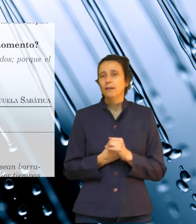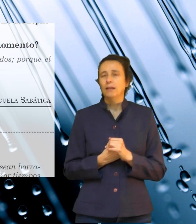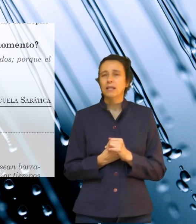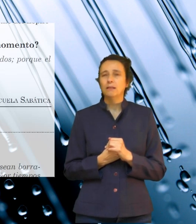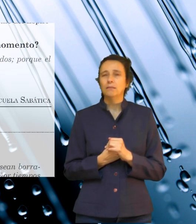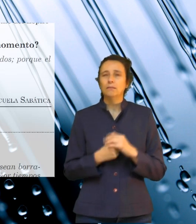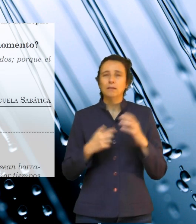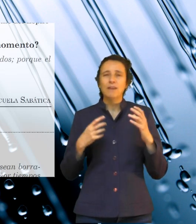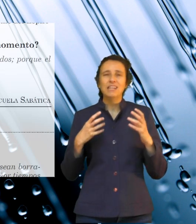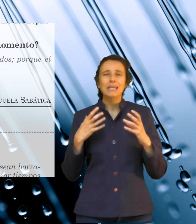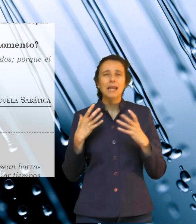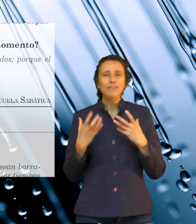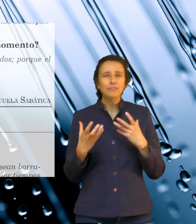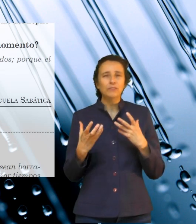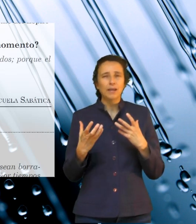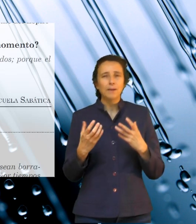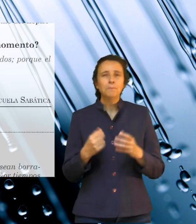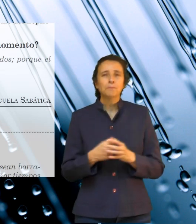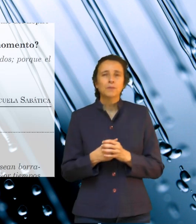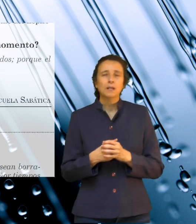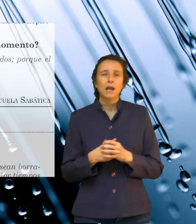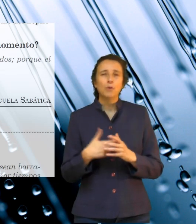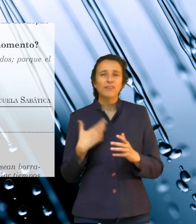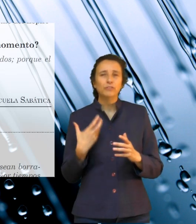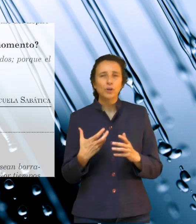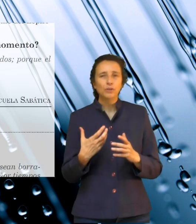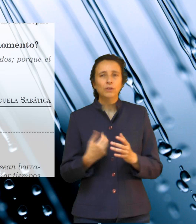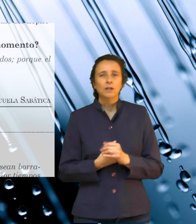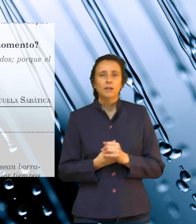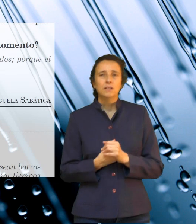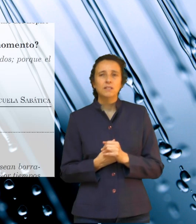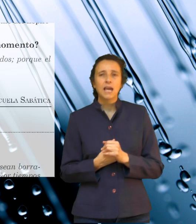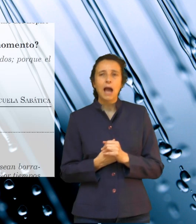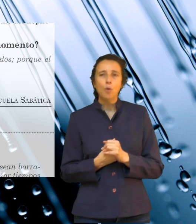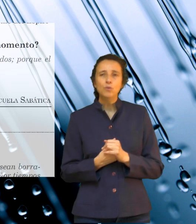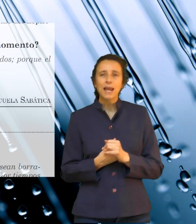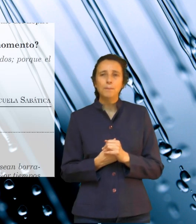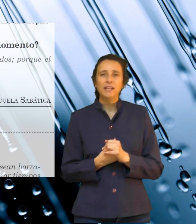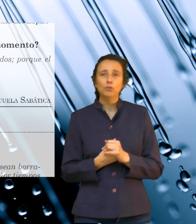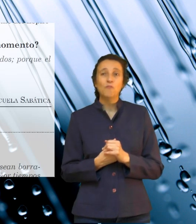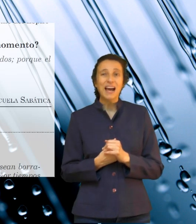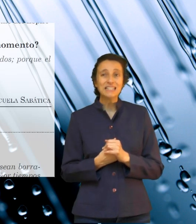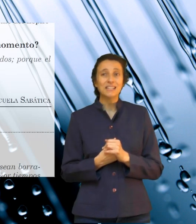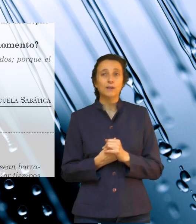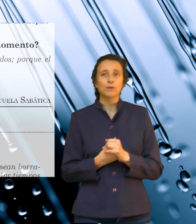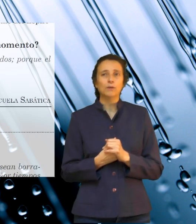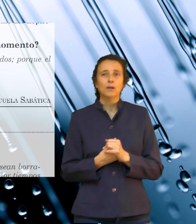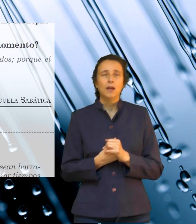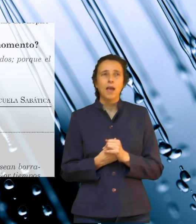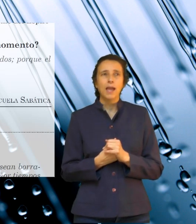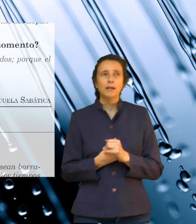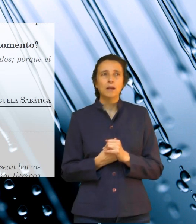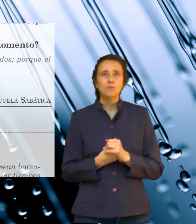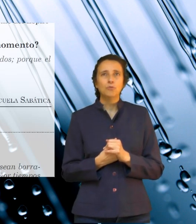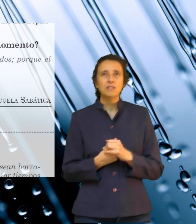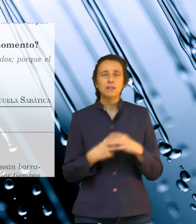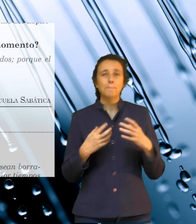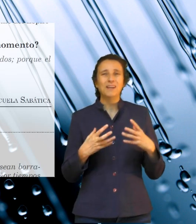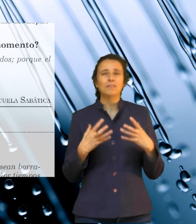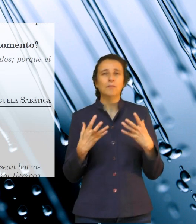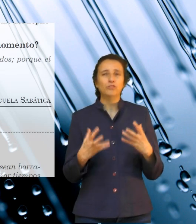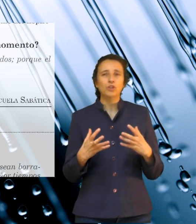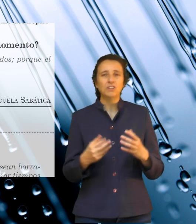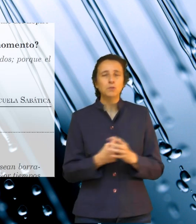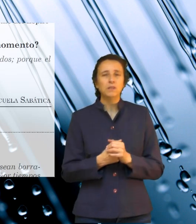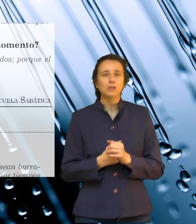facilita que la vigilancia, la oración, sea un elemento básico en